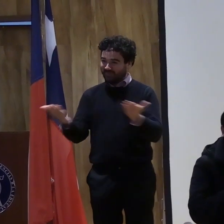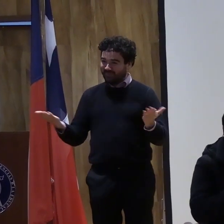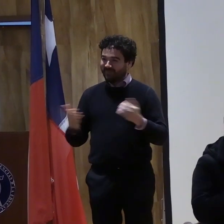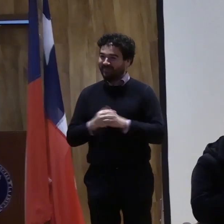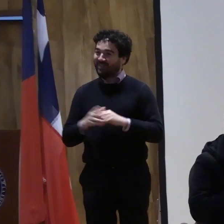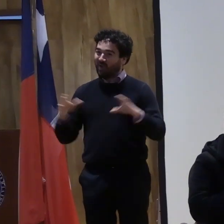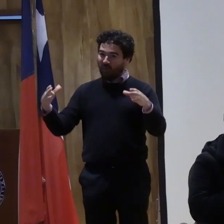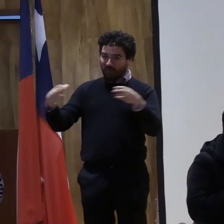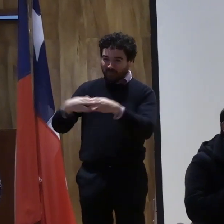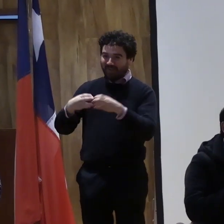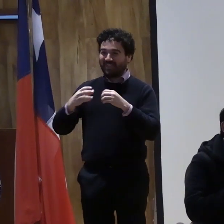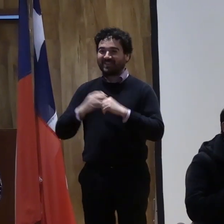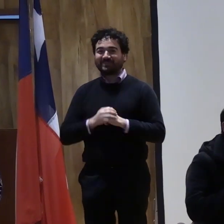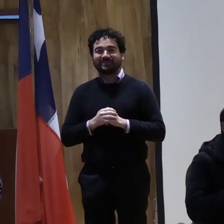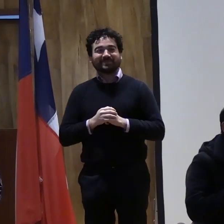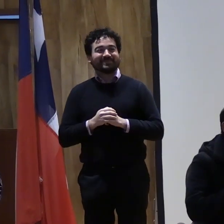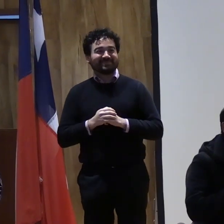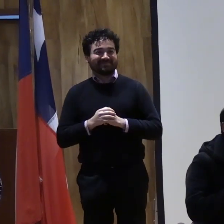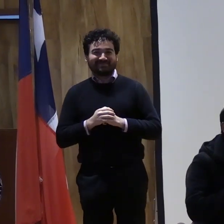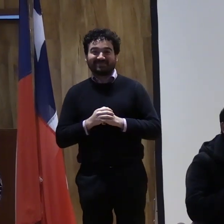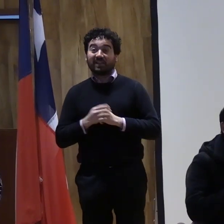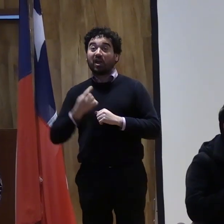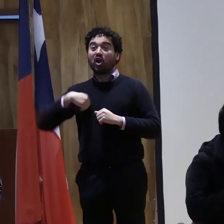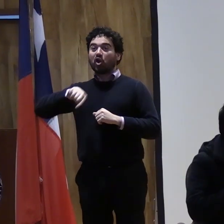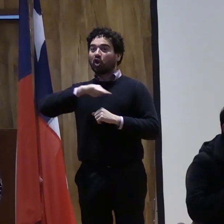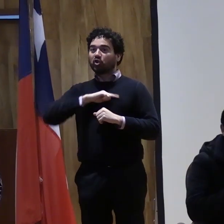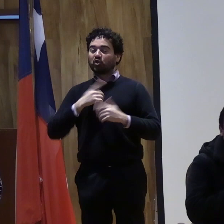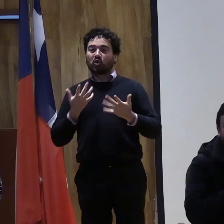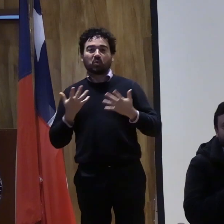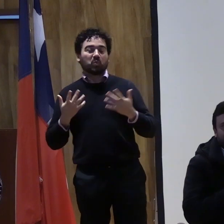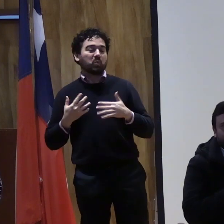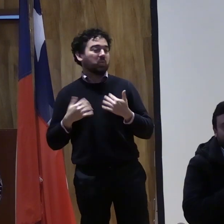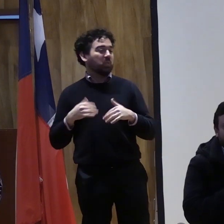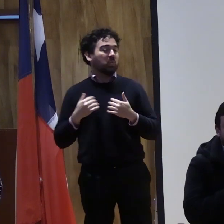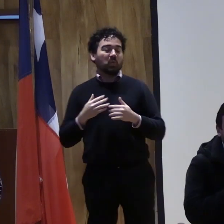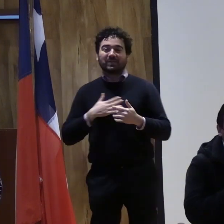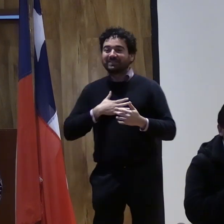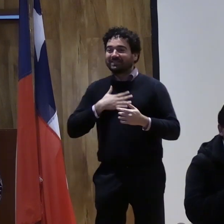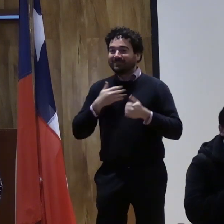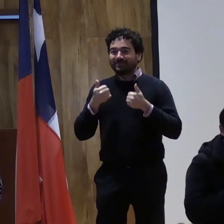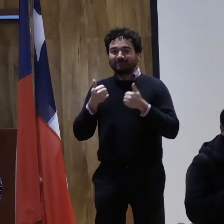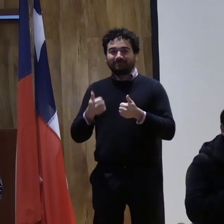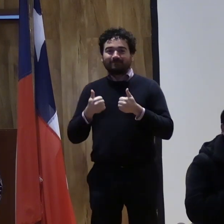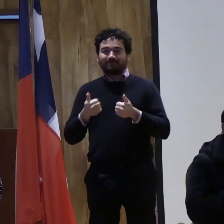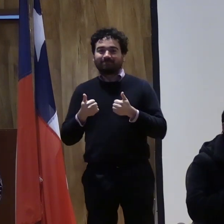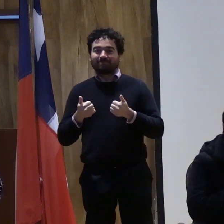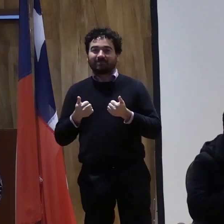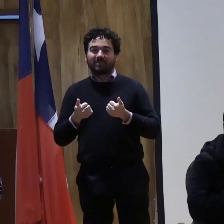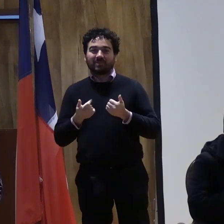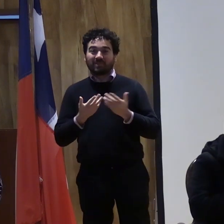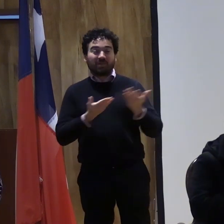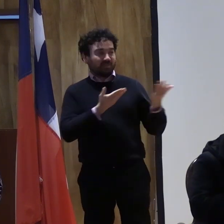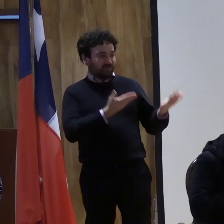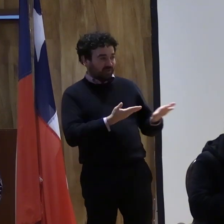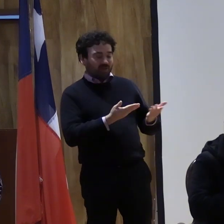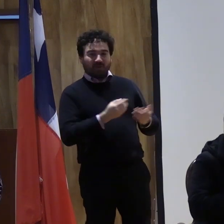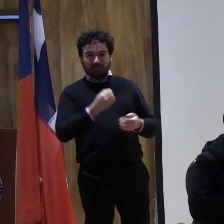comunidad. Para nosotros es un gran placer estar hoy día aquí junto a don